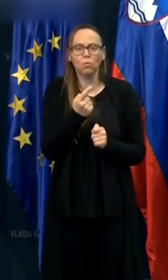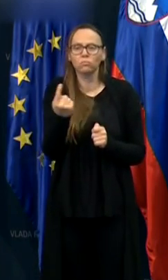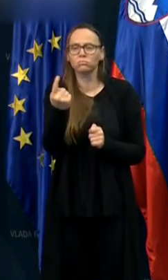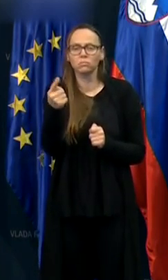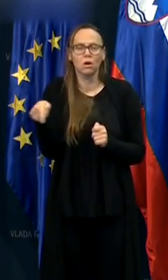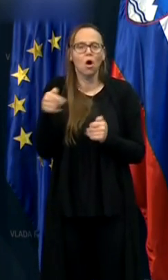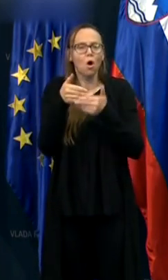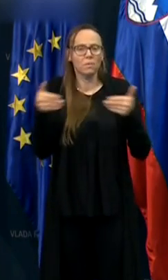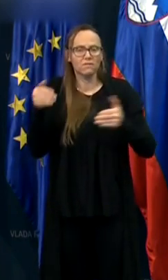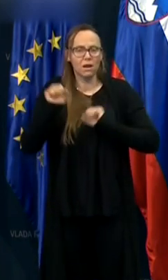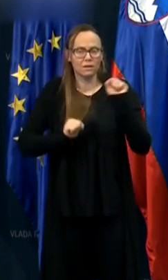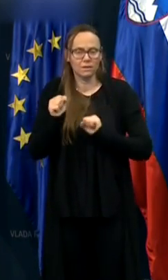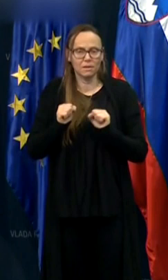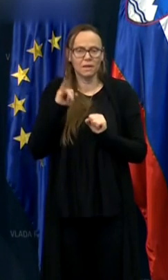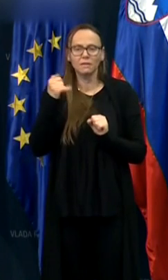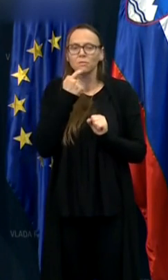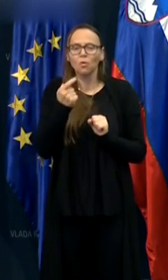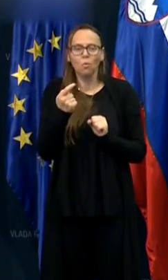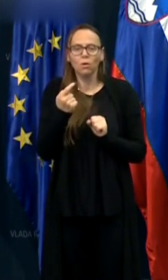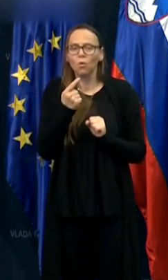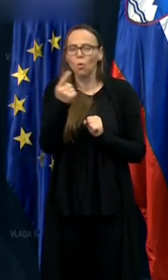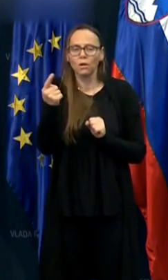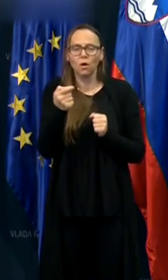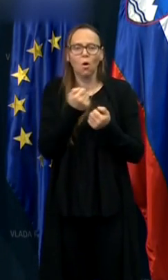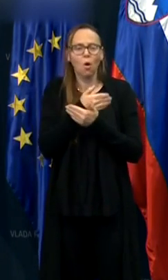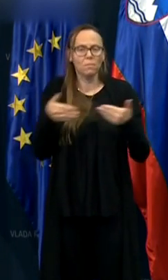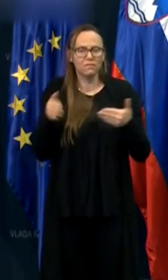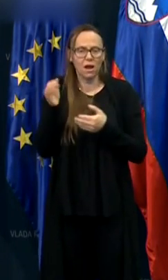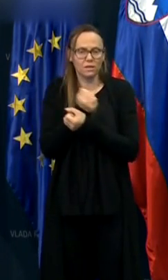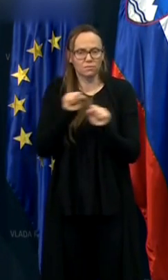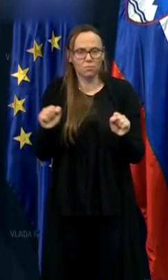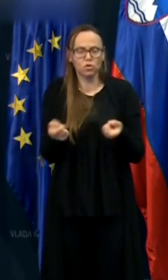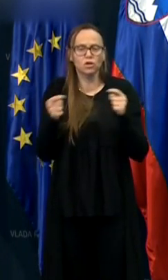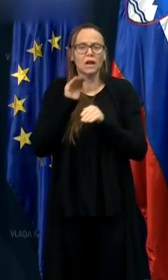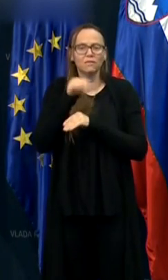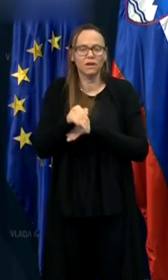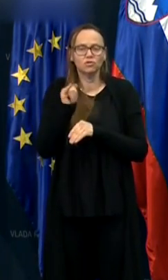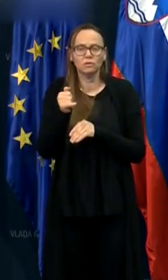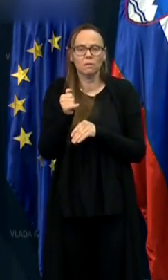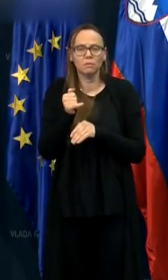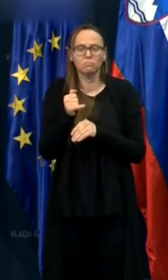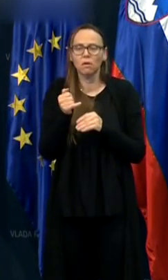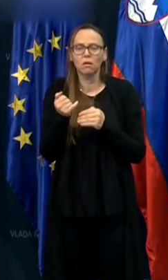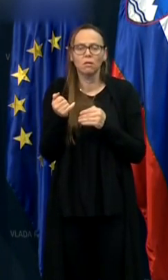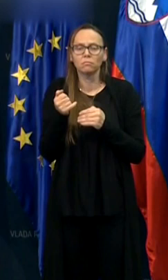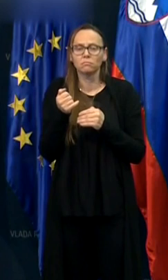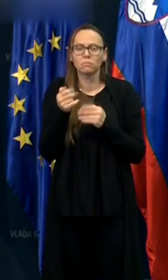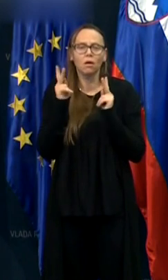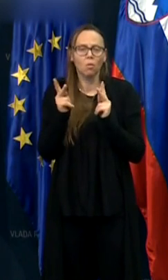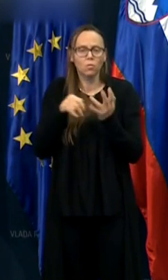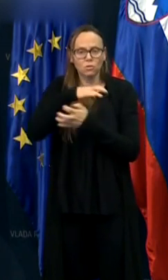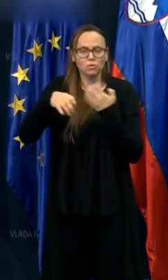omejevala gibanje, za to, da bi komorkoli omejevala njegove svoboščine ali celo več, da bi kakorkoli posegale v človekove